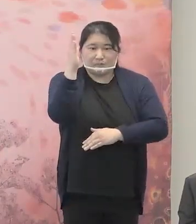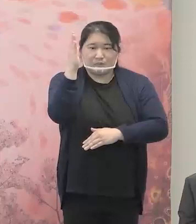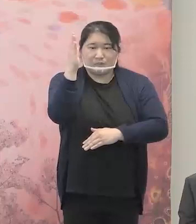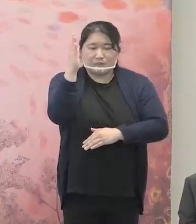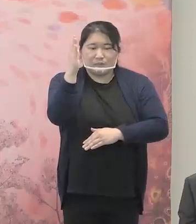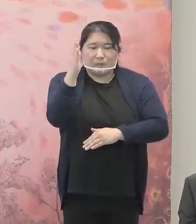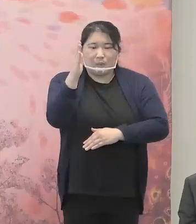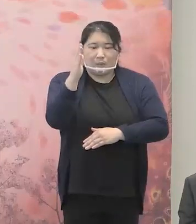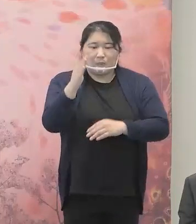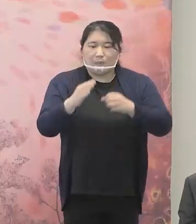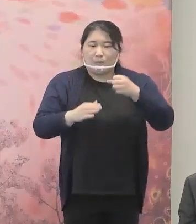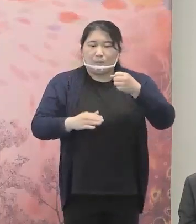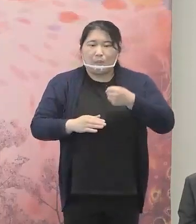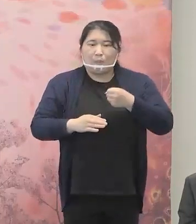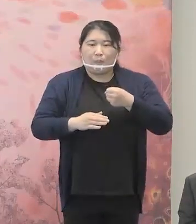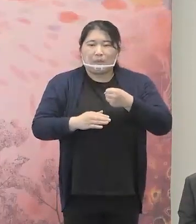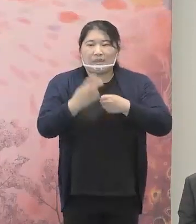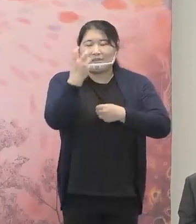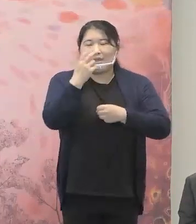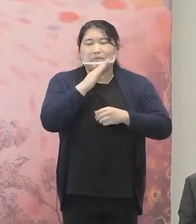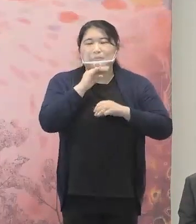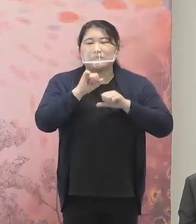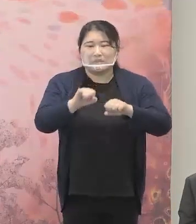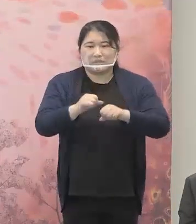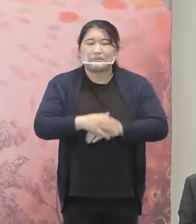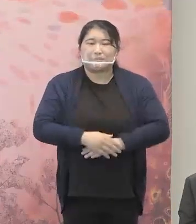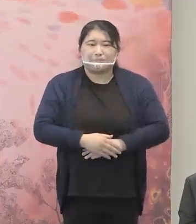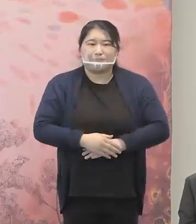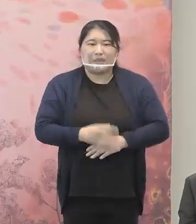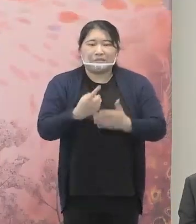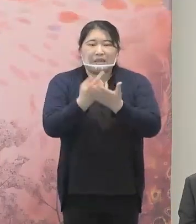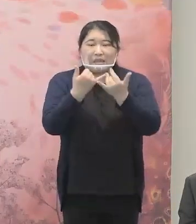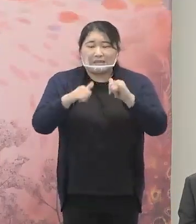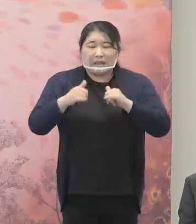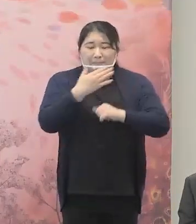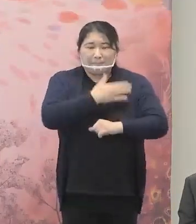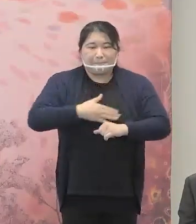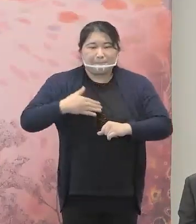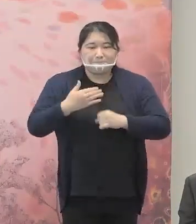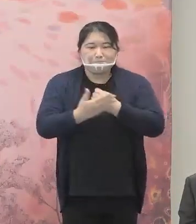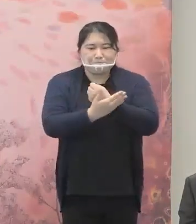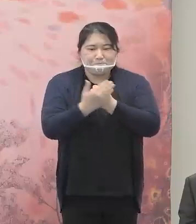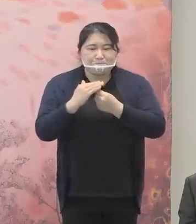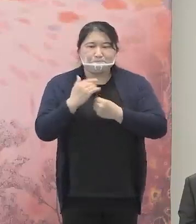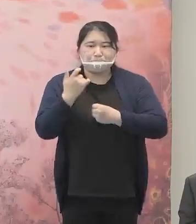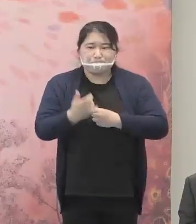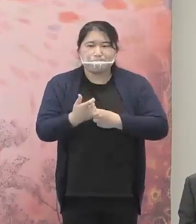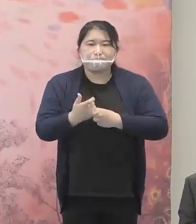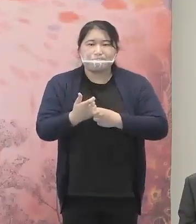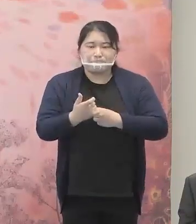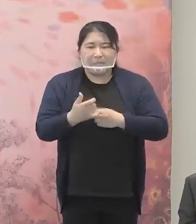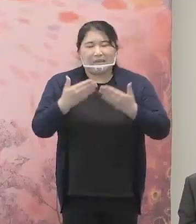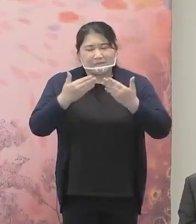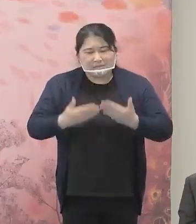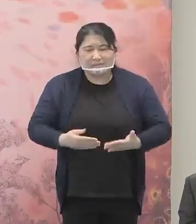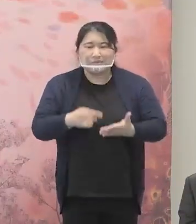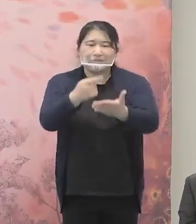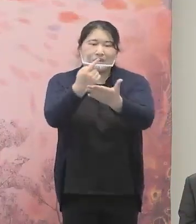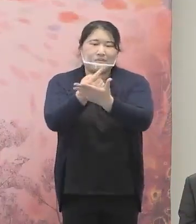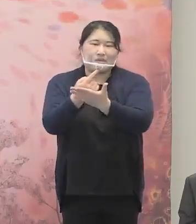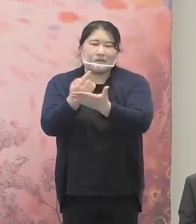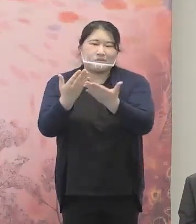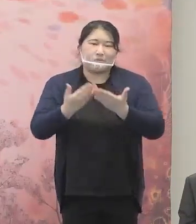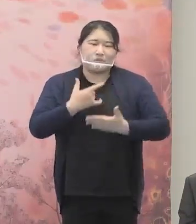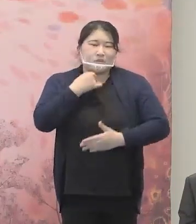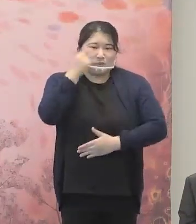し、まあ、参加者の方の安全を守っていくということも取り組みますので、こうした形で安心してお迎えいただけるように思ってございます。